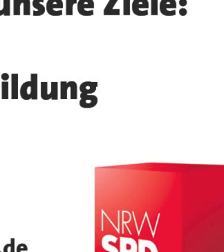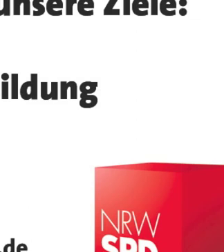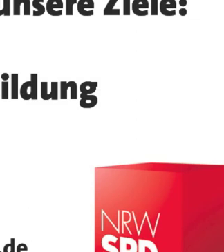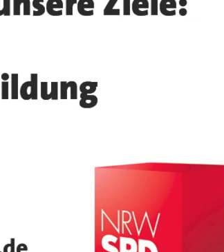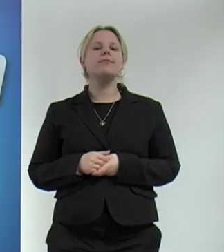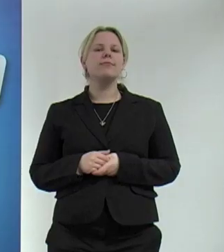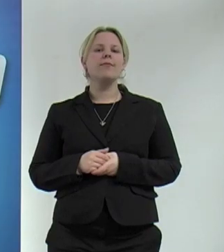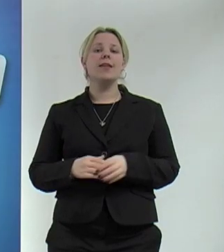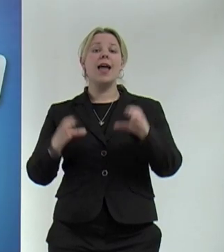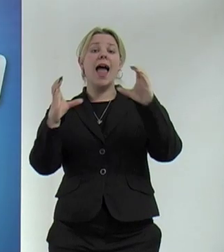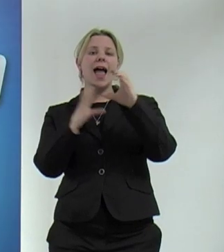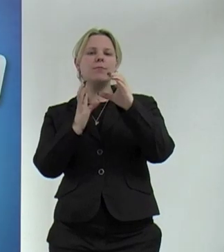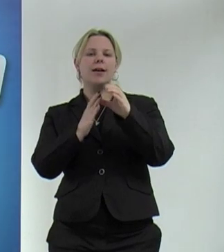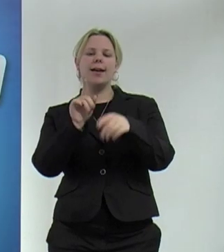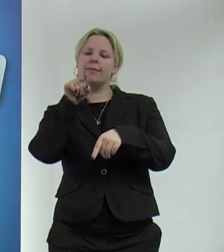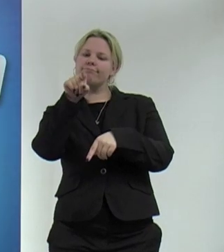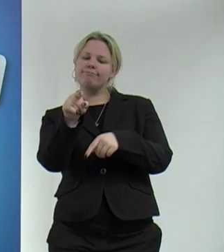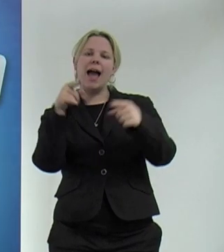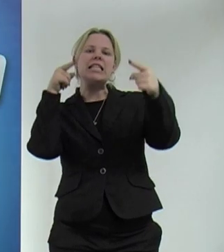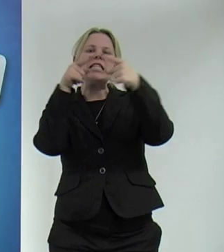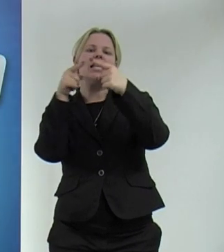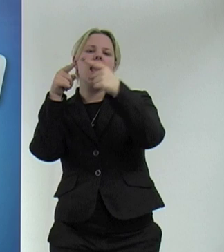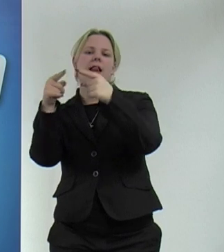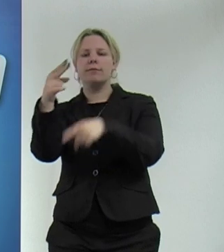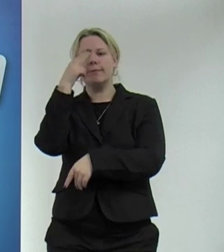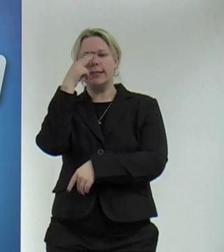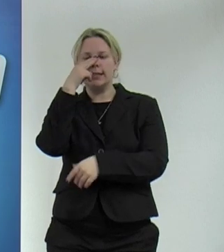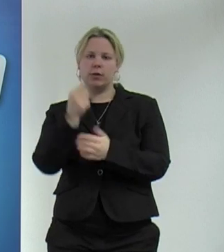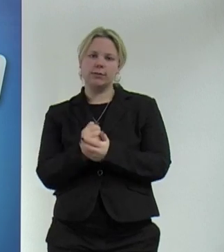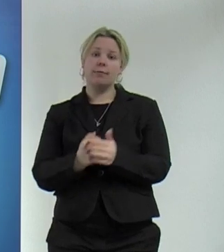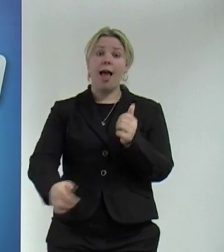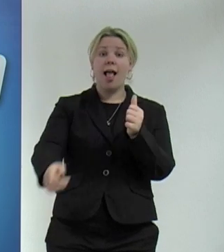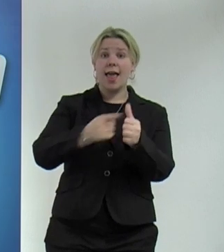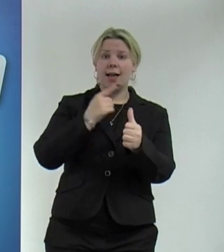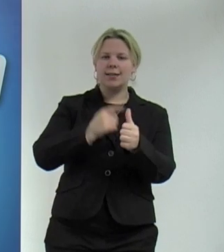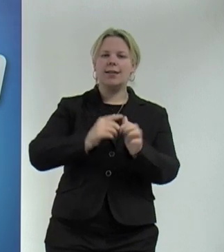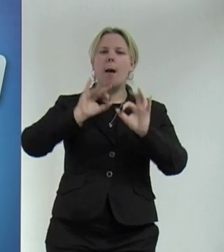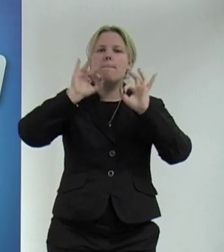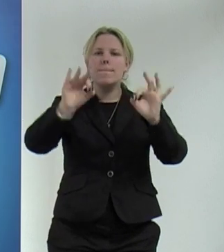Das sind unsere Ziele. 1. Beste Bildung für alle.